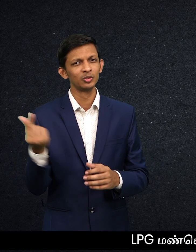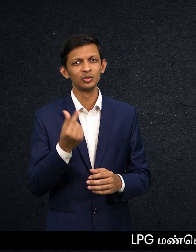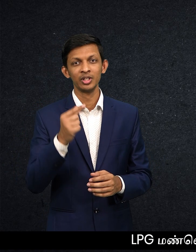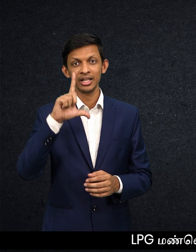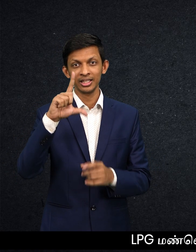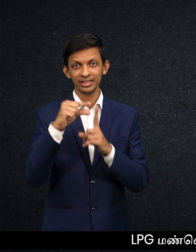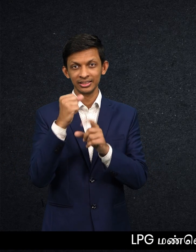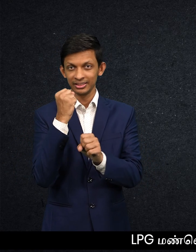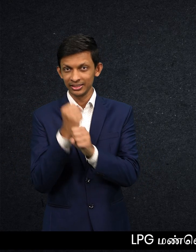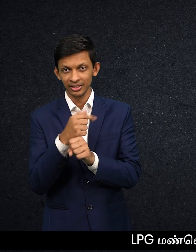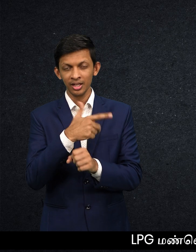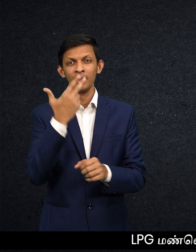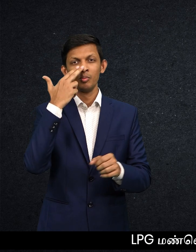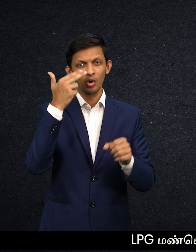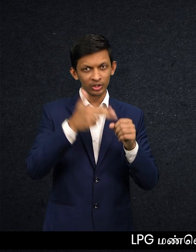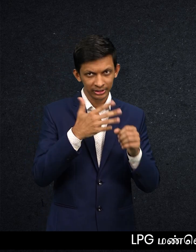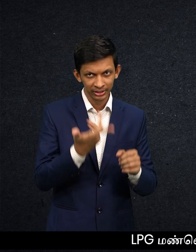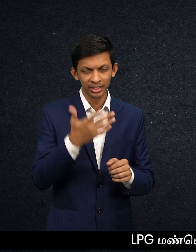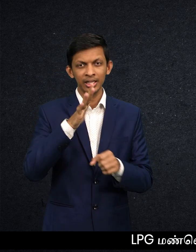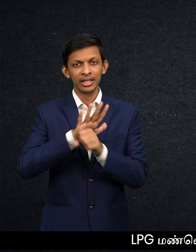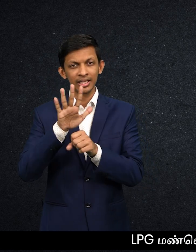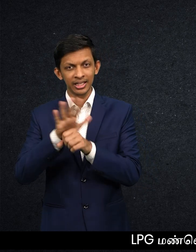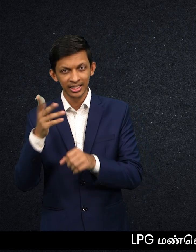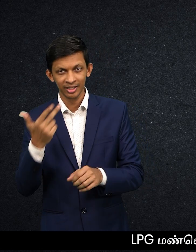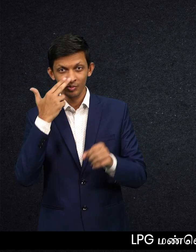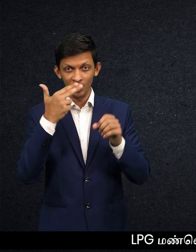எல்பிஜி, மண்ணெண்ணெய், மரம், பெட்ரோலியம்,